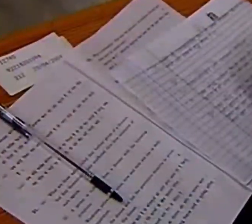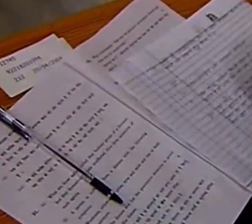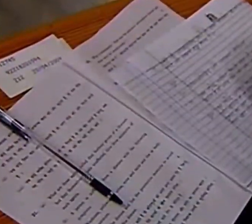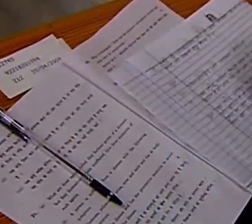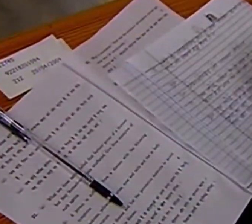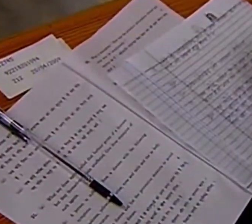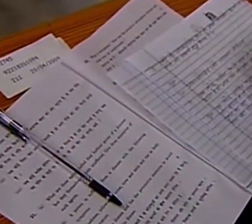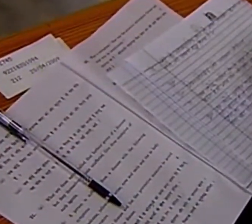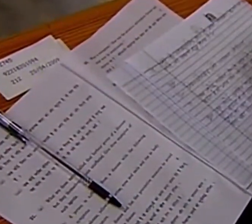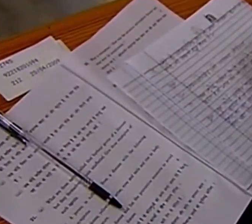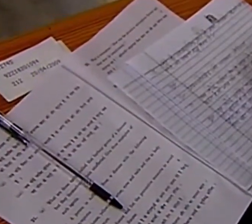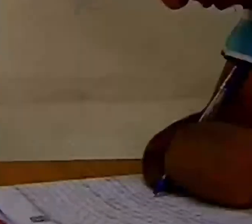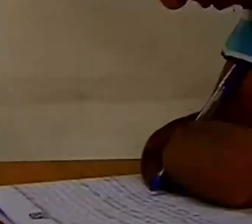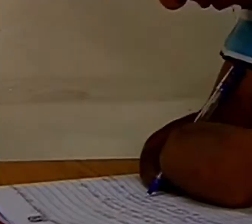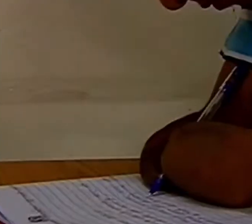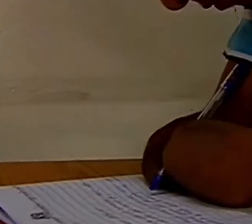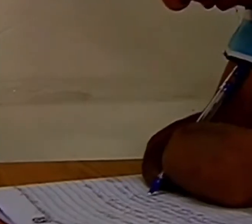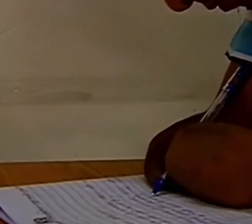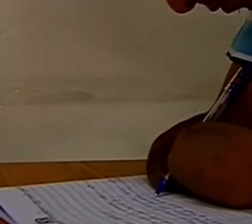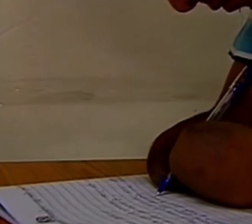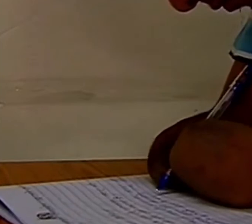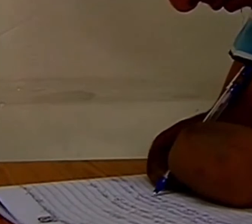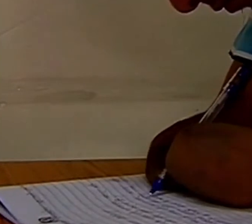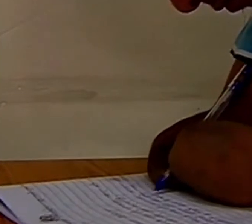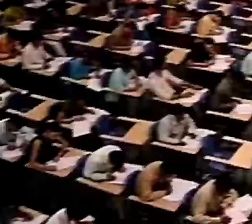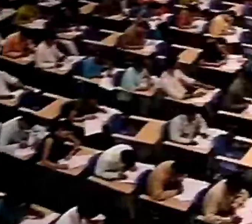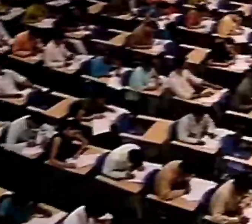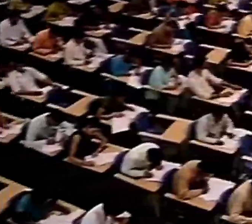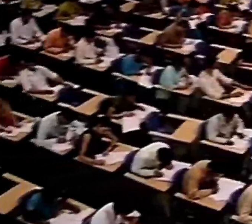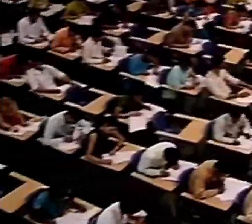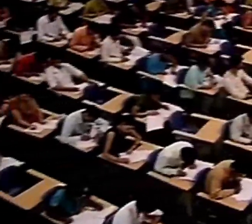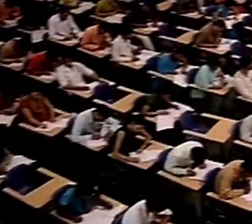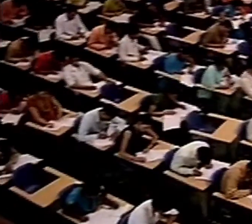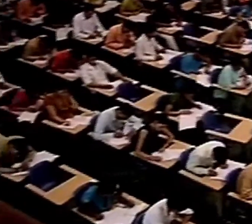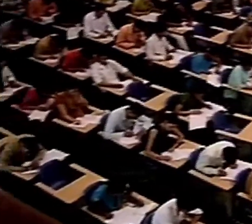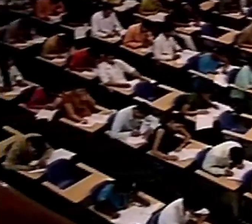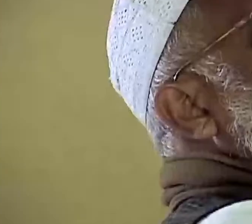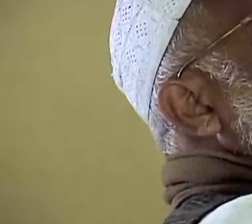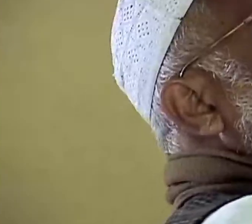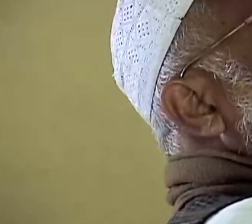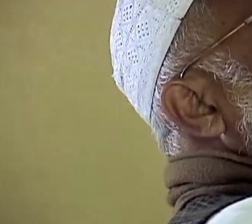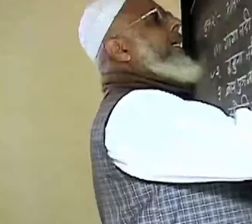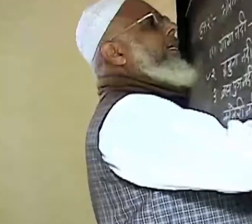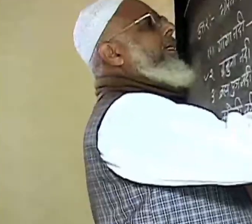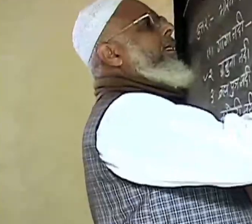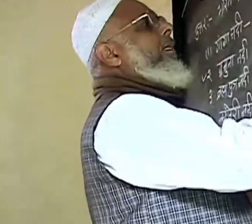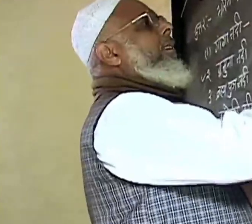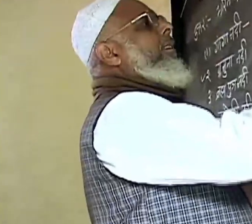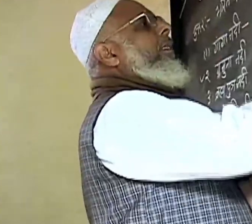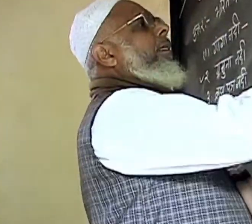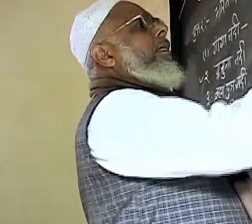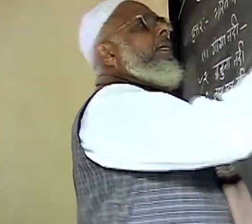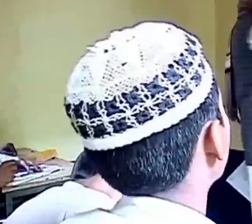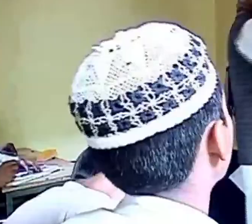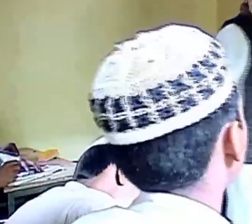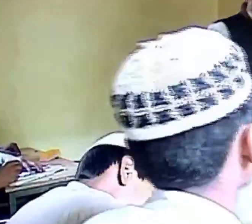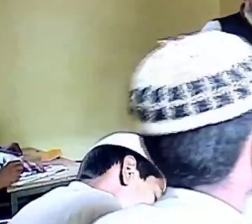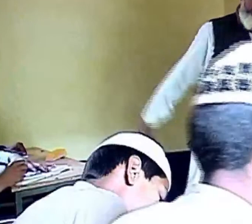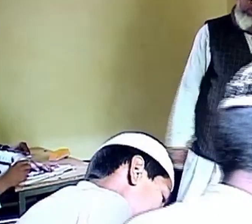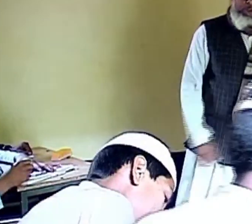फिर। शिक्षा परीक्षा का अवसर एक बार ही क्यों मिलता